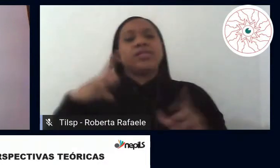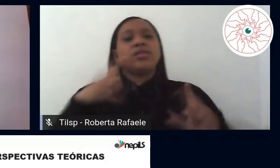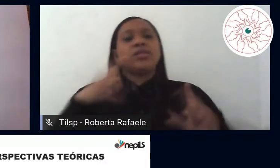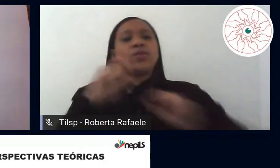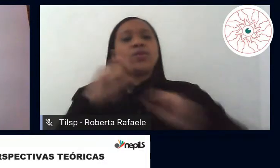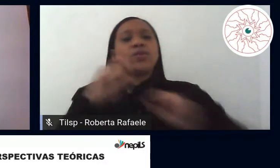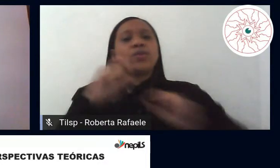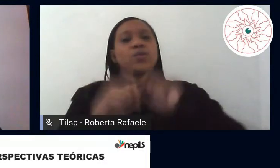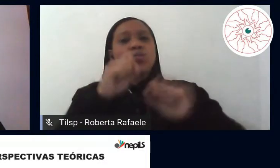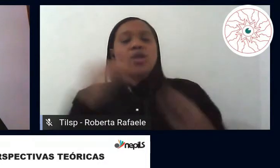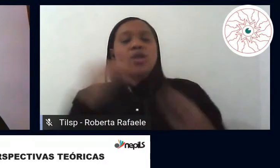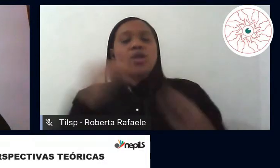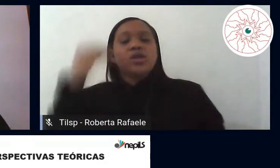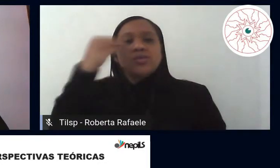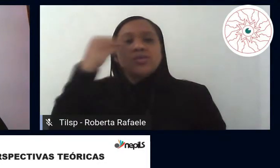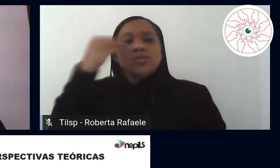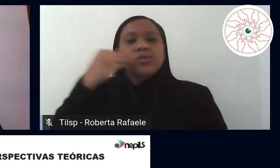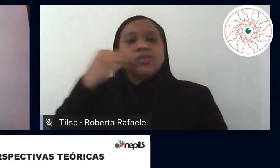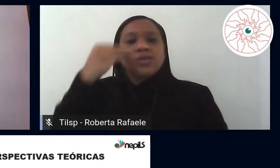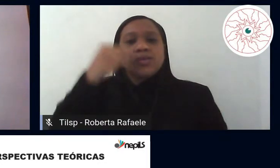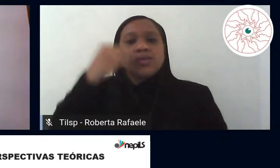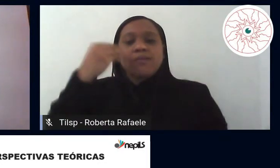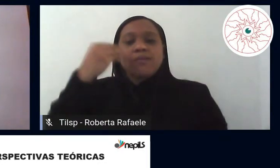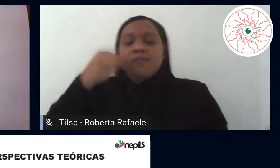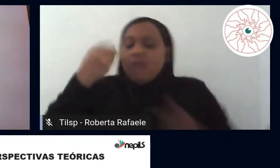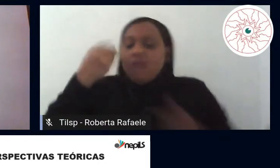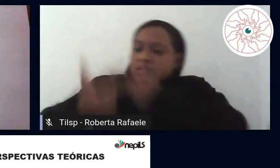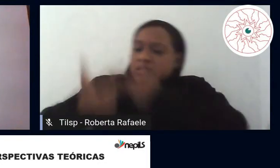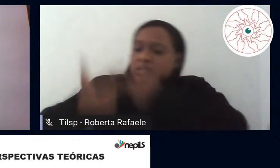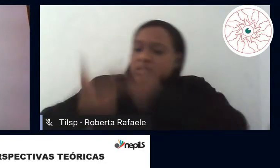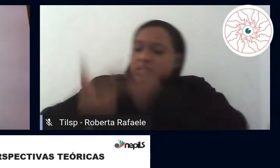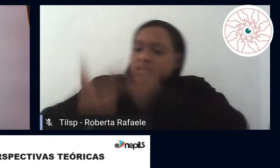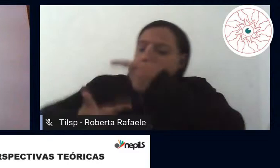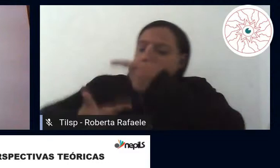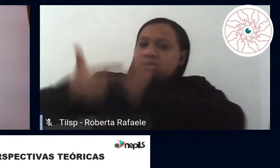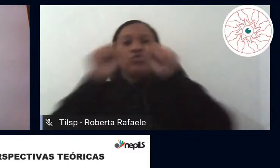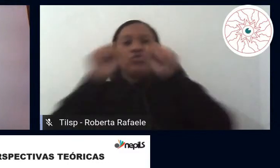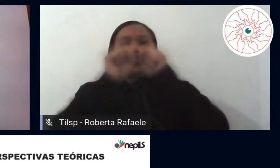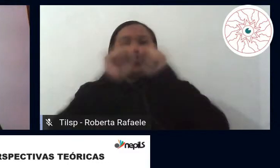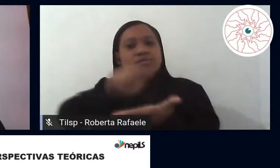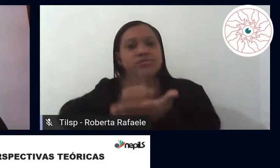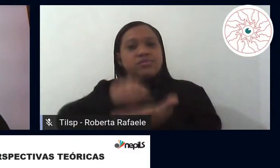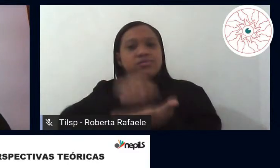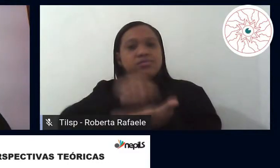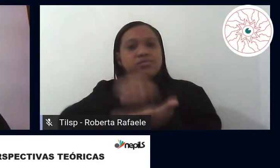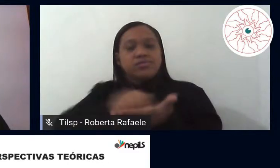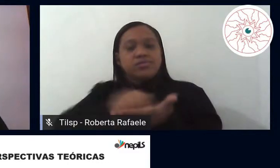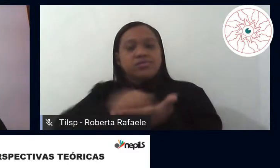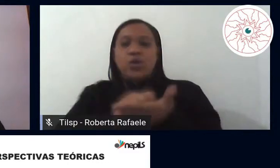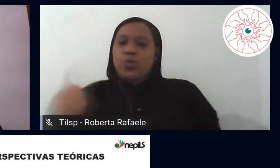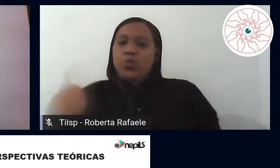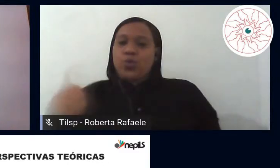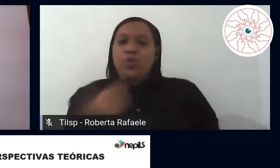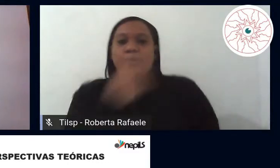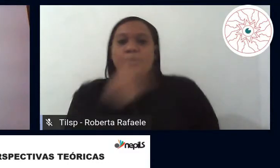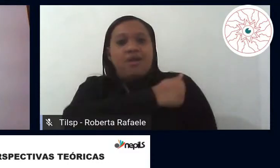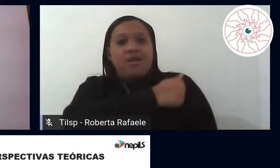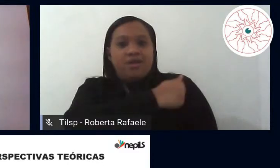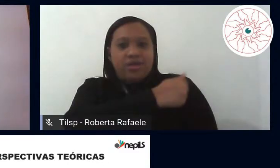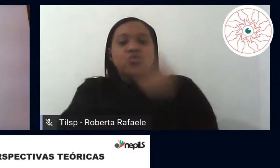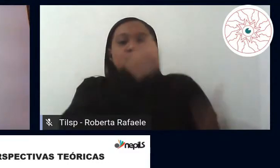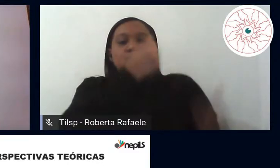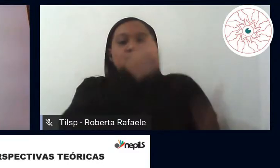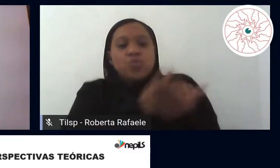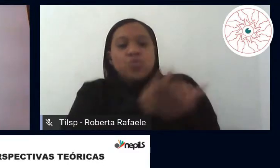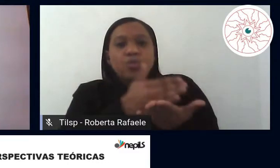escrita com os nossos alunos. Então, partiu desse sistema de escrita e a gente e entendemos